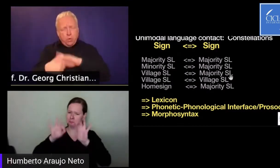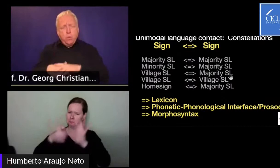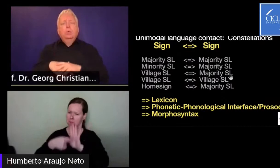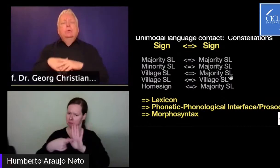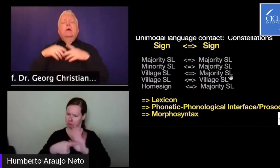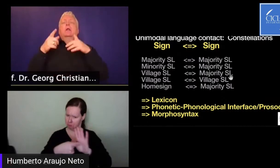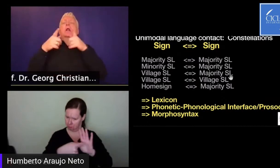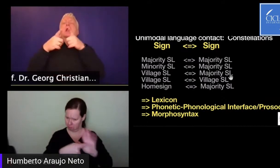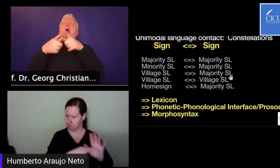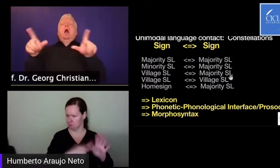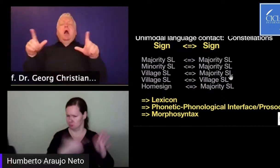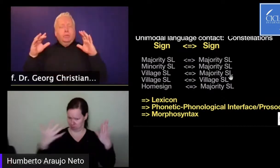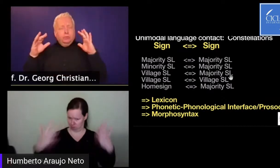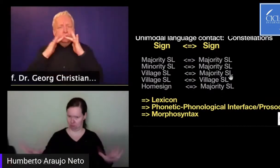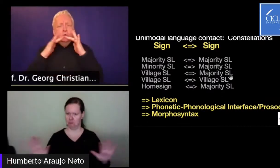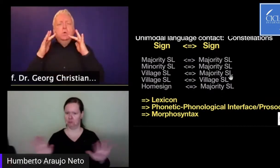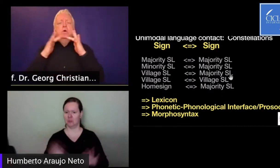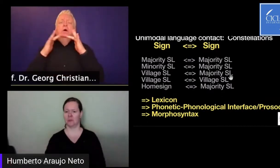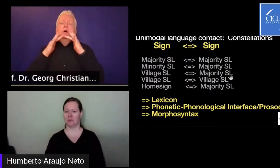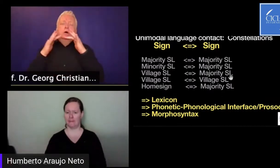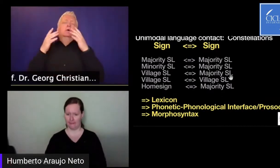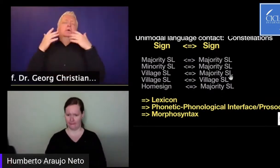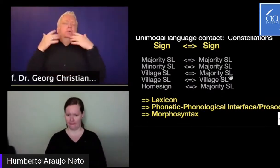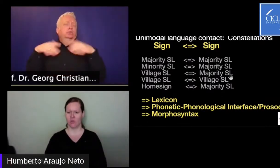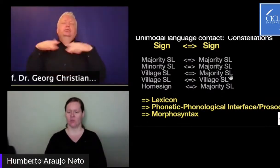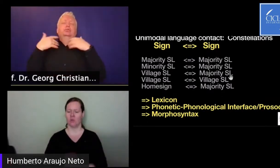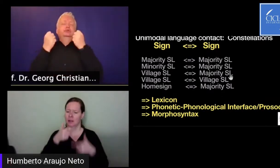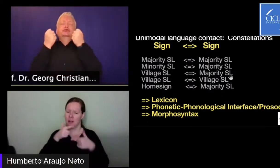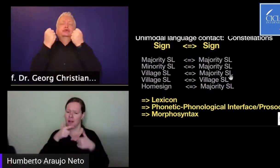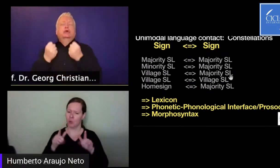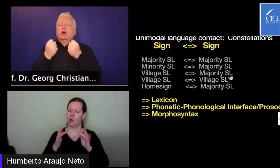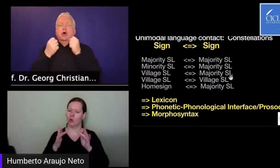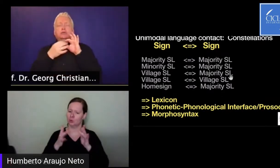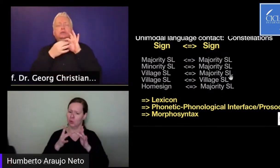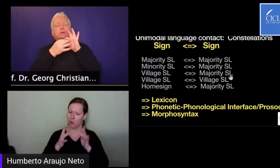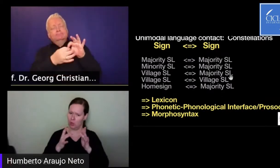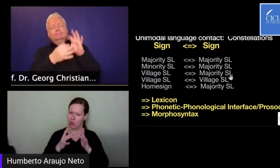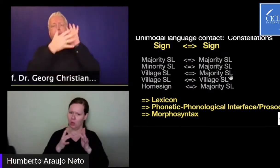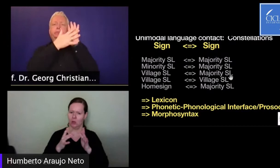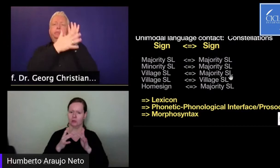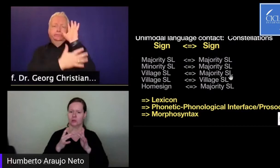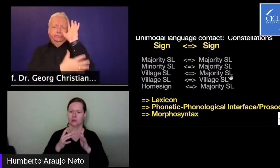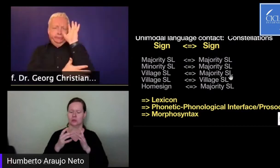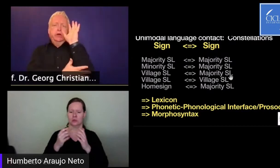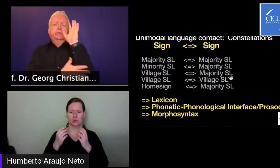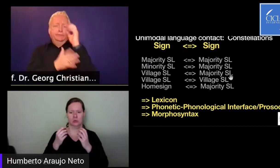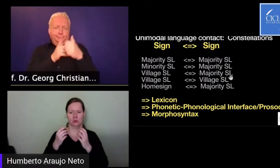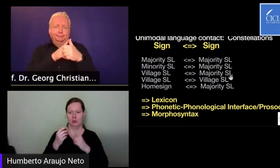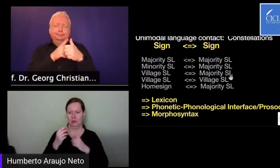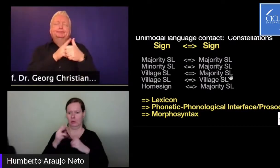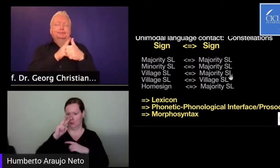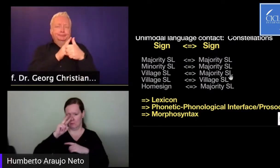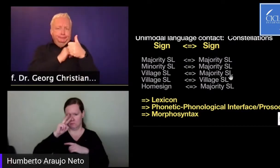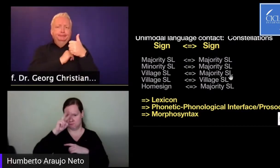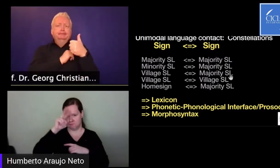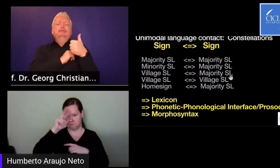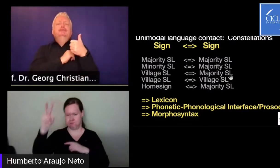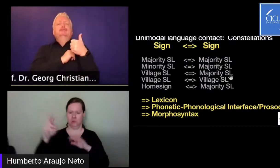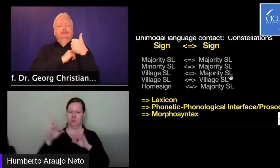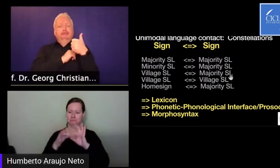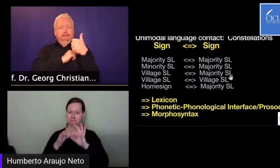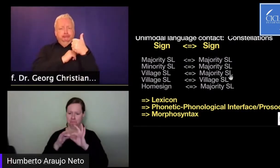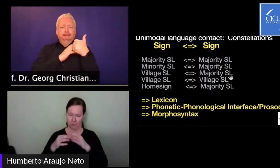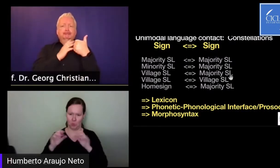Então, como eu disse, eu vou apresentar apenas um recorte do meu estudo para vocês sobre línguas em contato, certo?